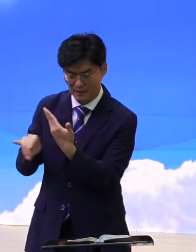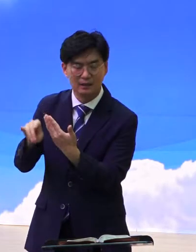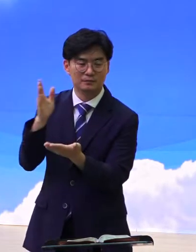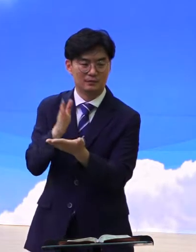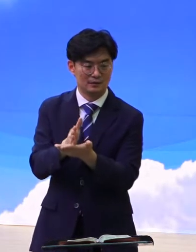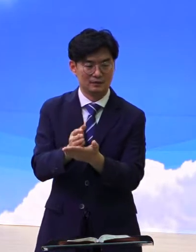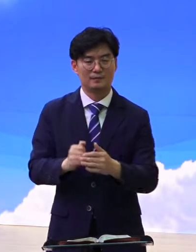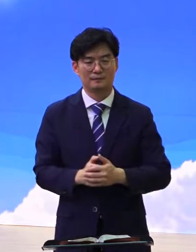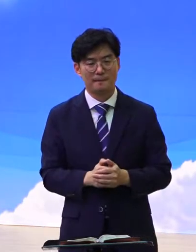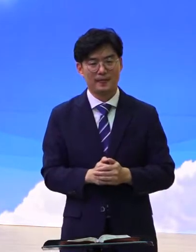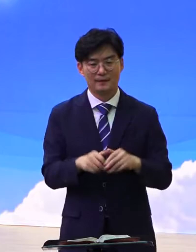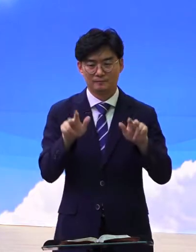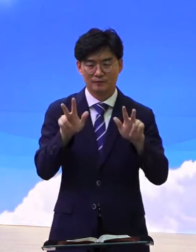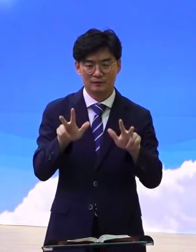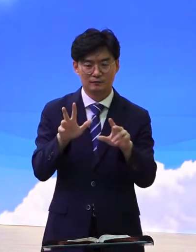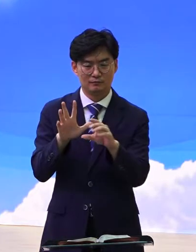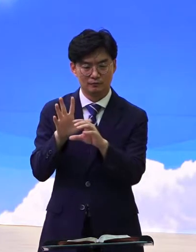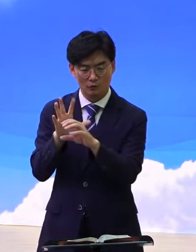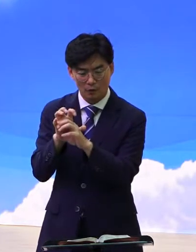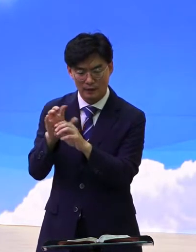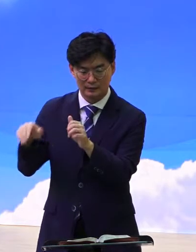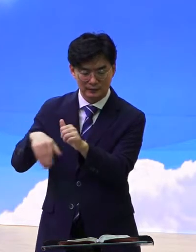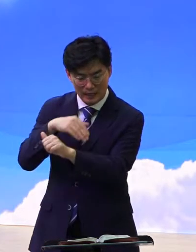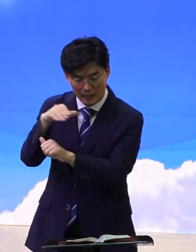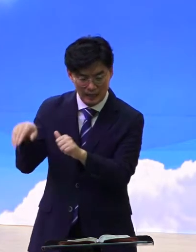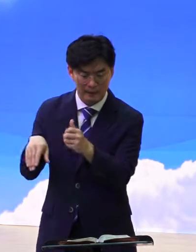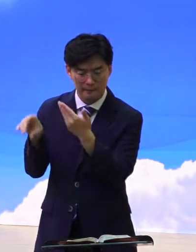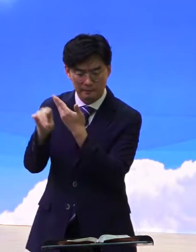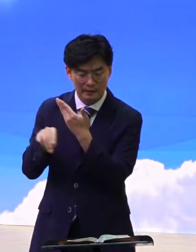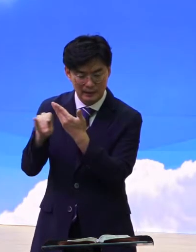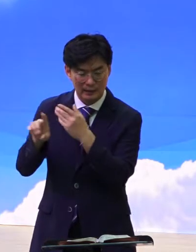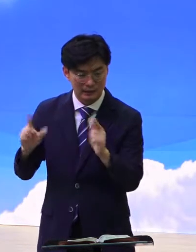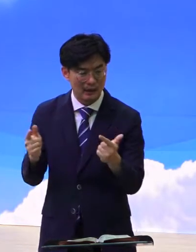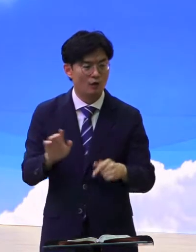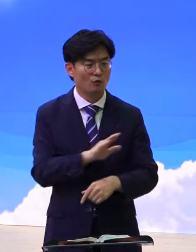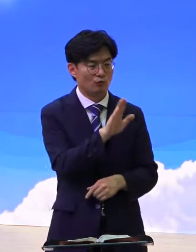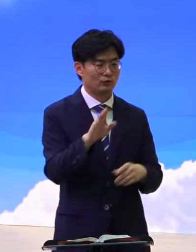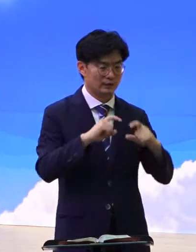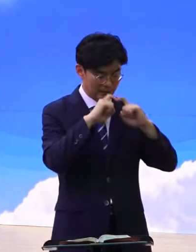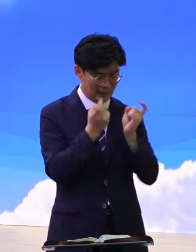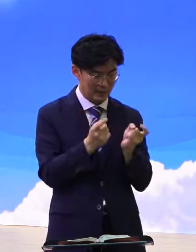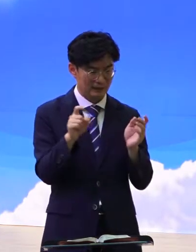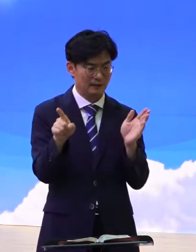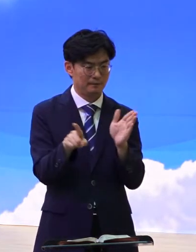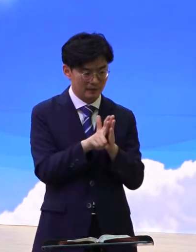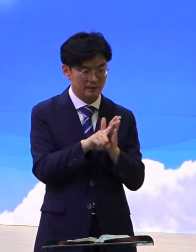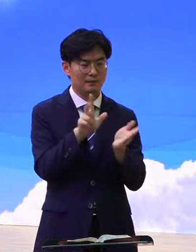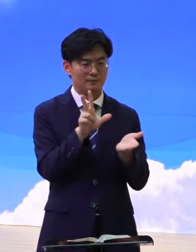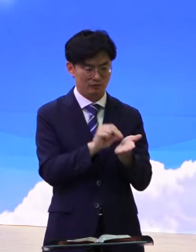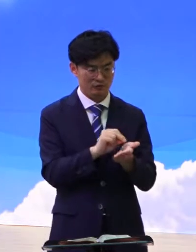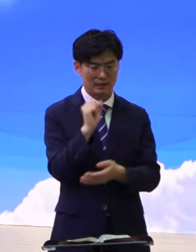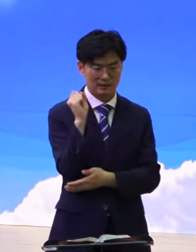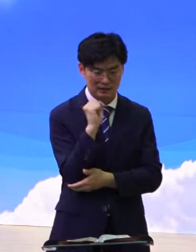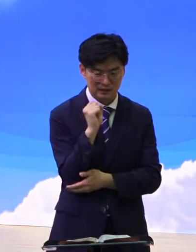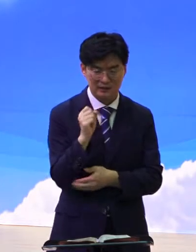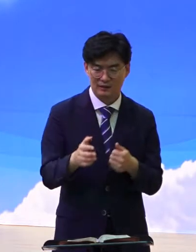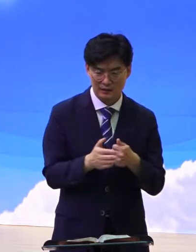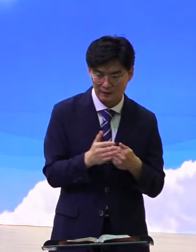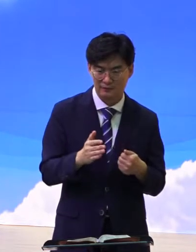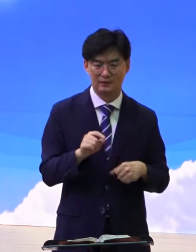빠져서 우리가 보이지 않는 하나님을 바라보지 못하고 보이는 이 상황에 매여서 우리 신앙이 흔들리기